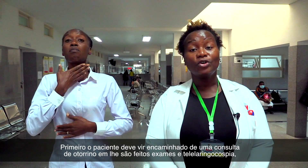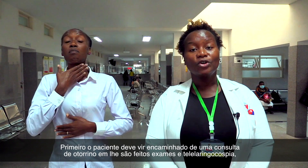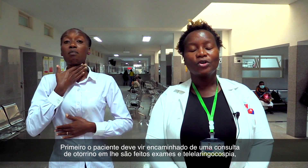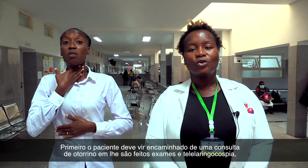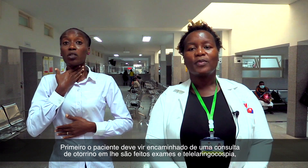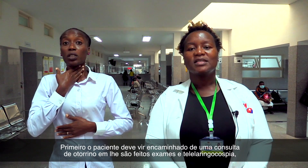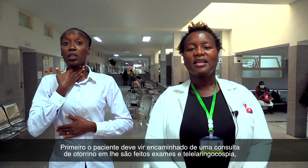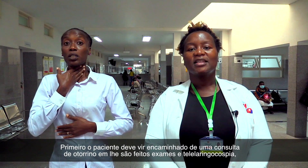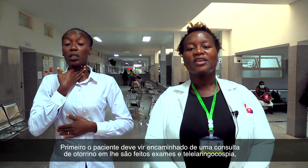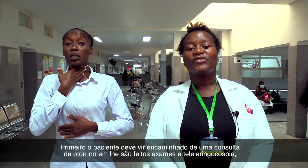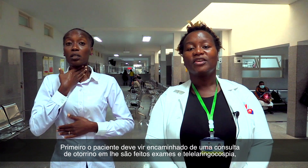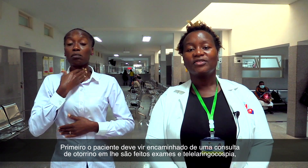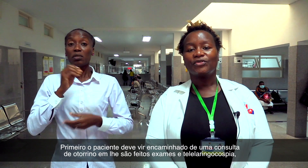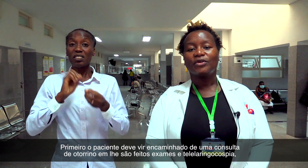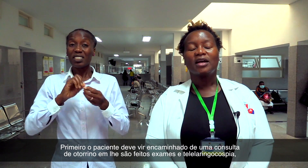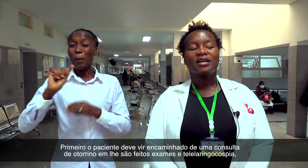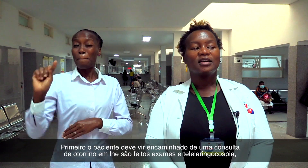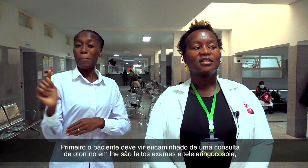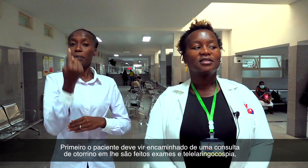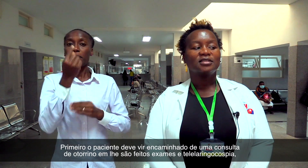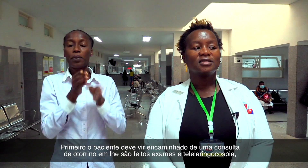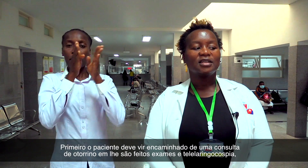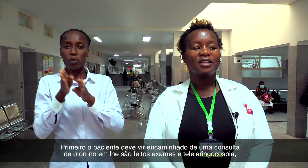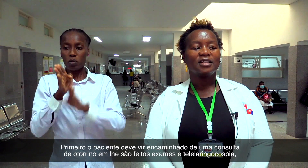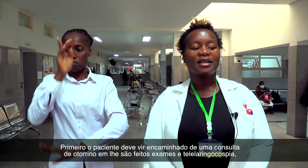Primeiro, o paciente tem que vir